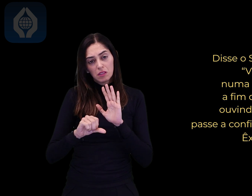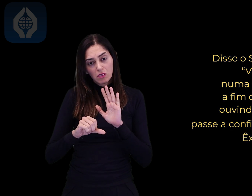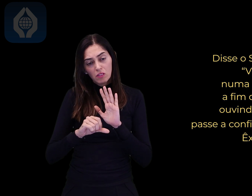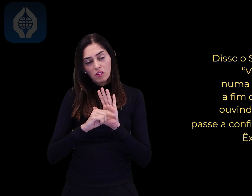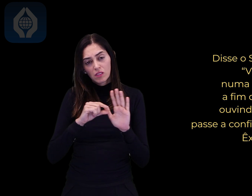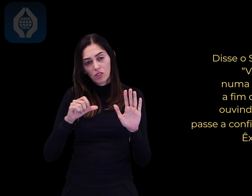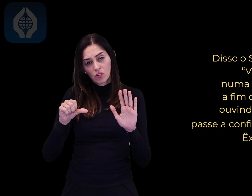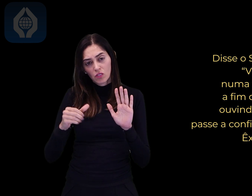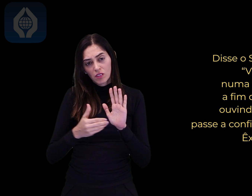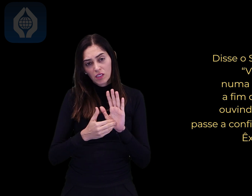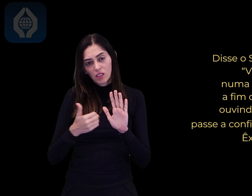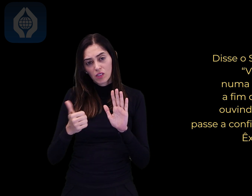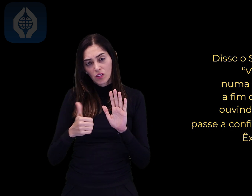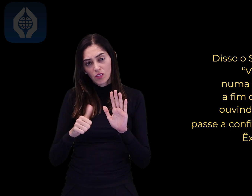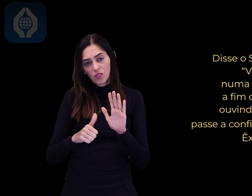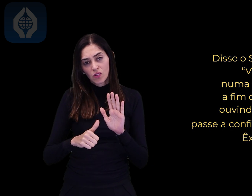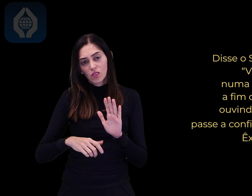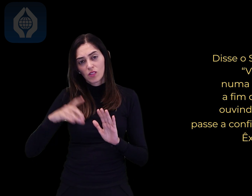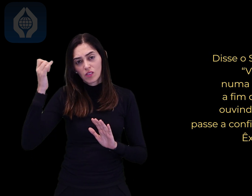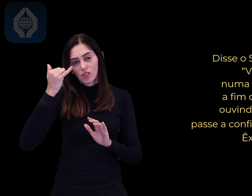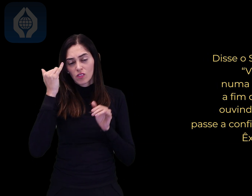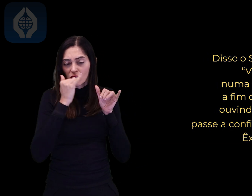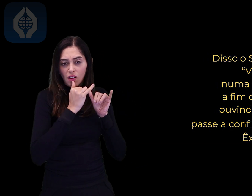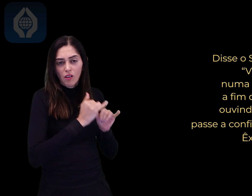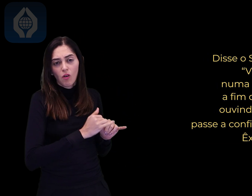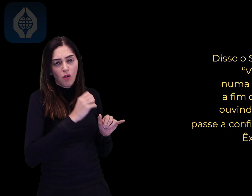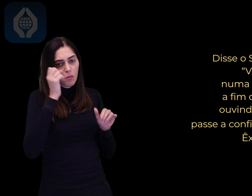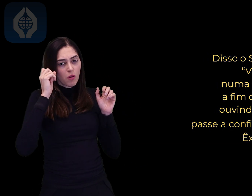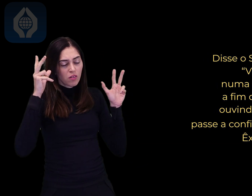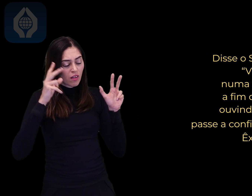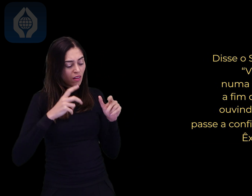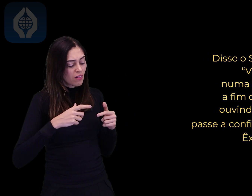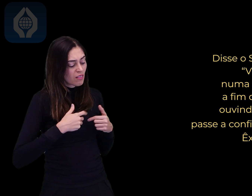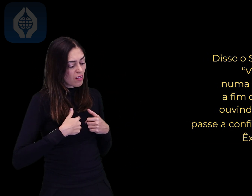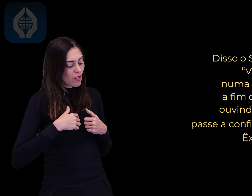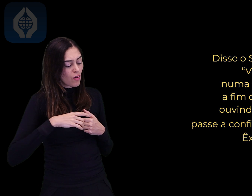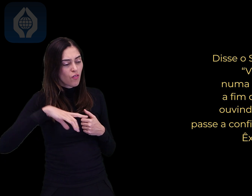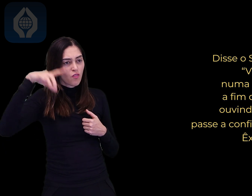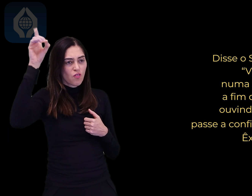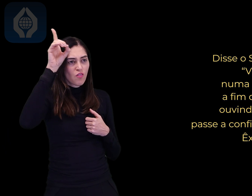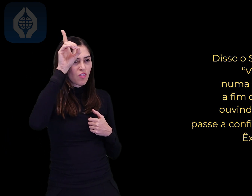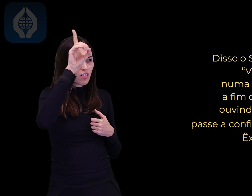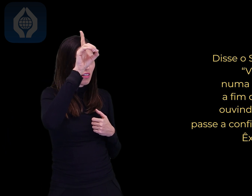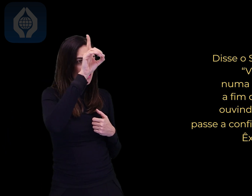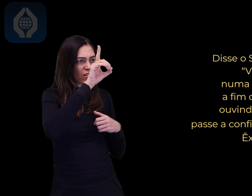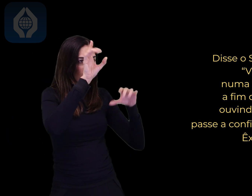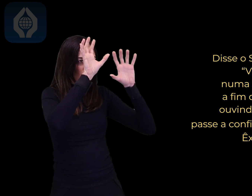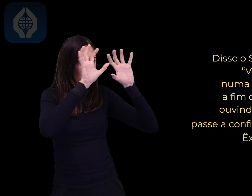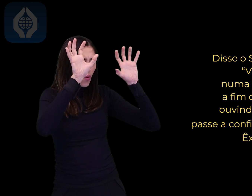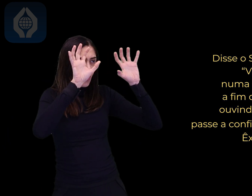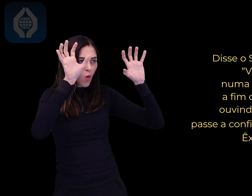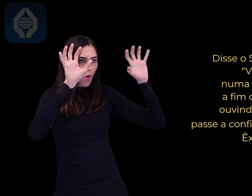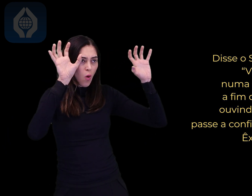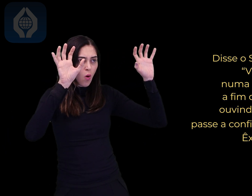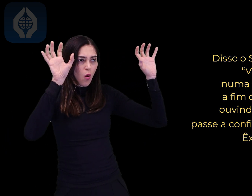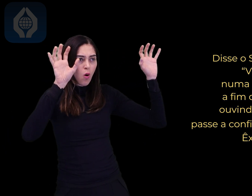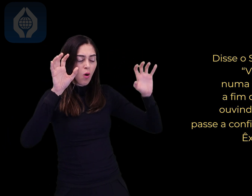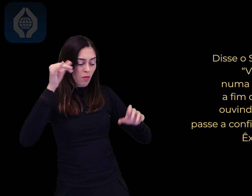9 a 11. Disse o Senhor a Moisés: virei a você numa densa nuvem, a fim de que o